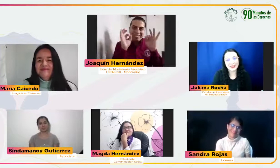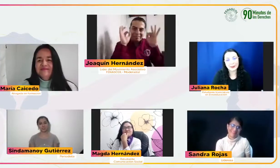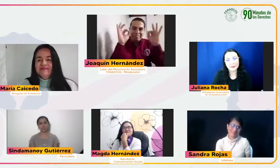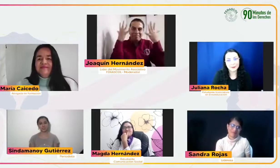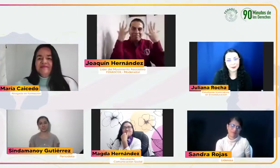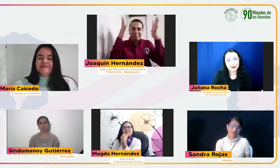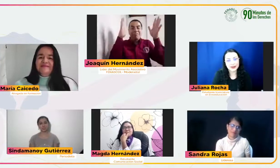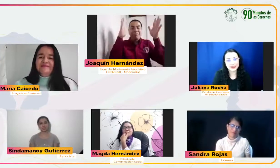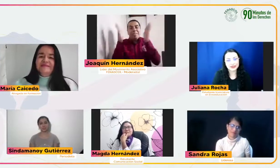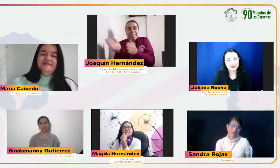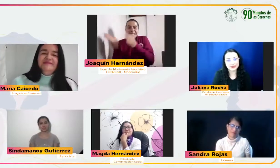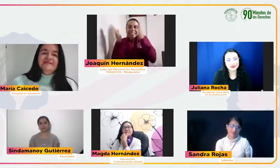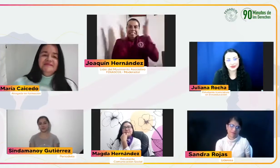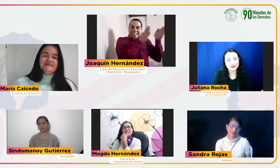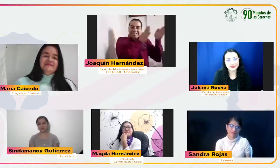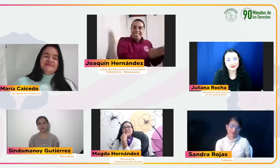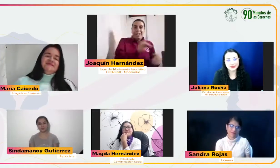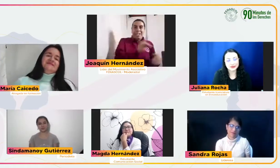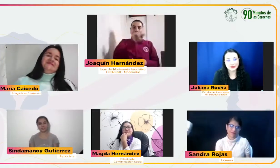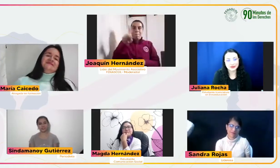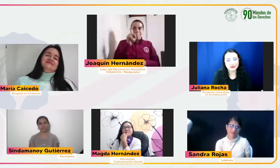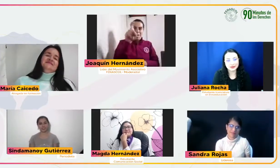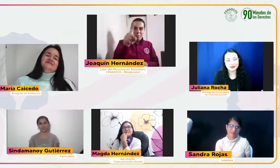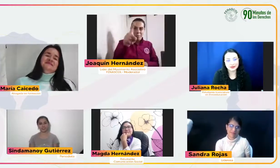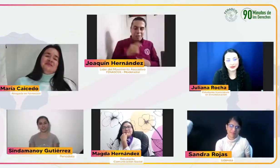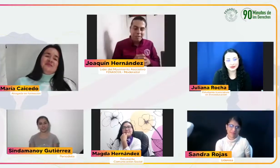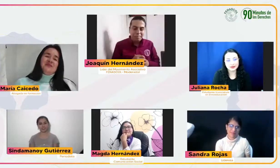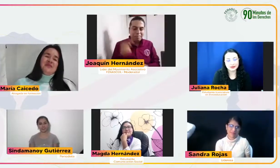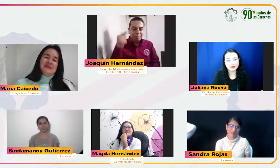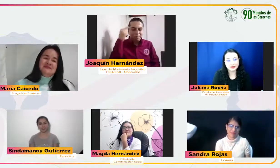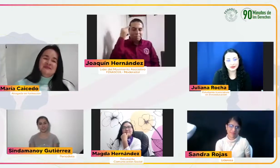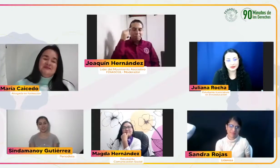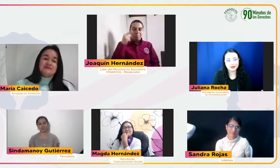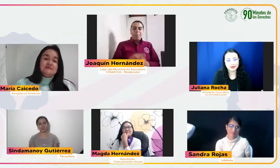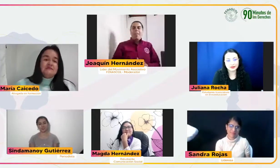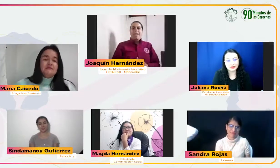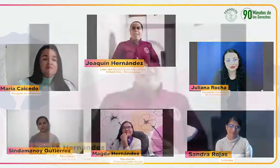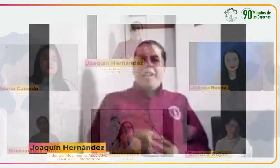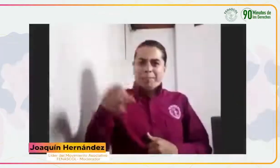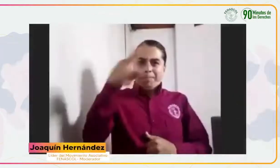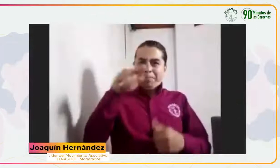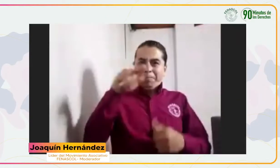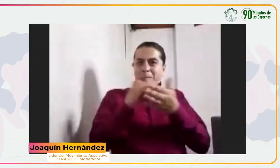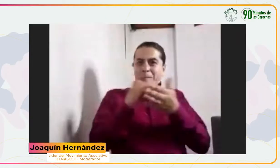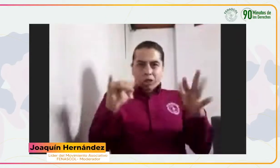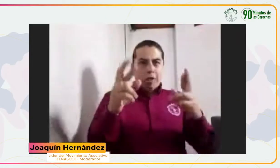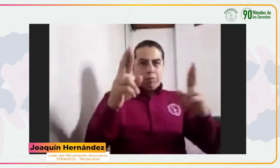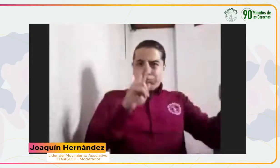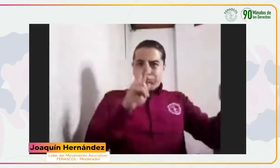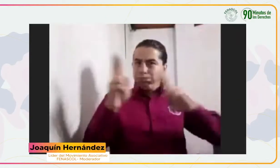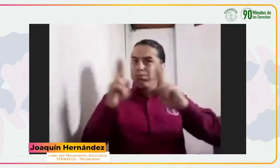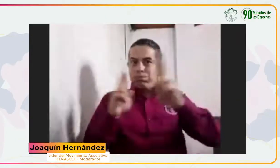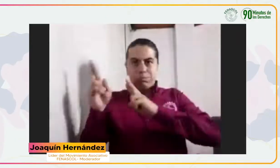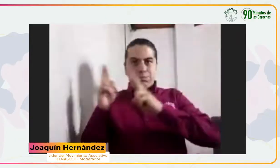Bien, muchísimas gracias María Cristina y también pues con el aplauso y el reconocimiento que te mereces por